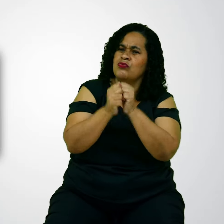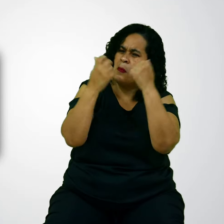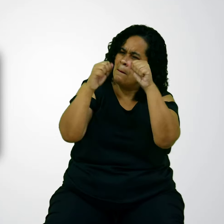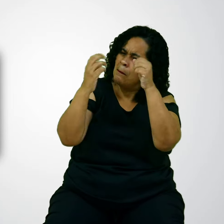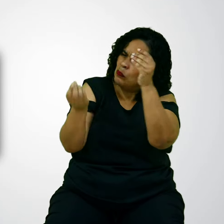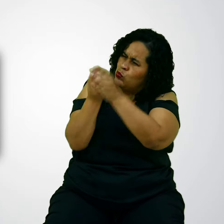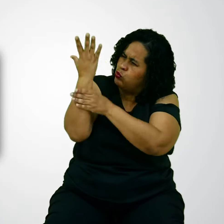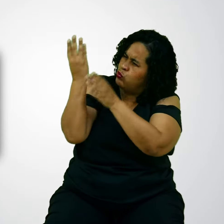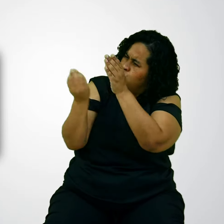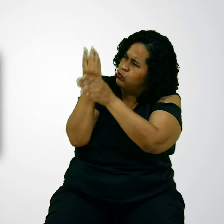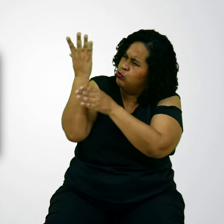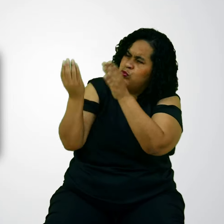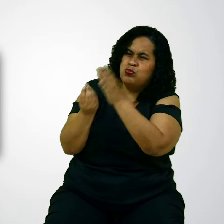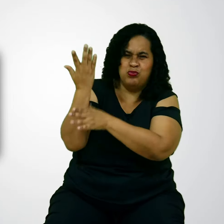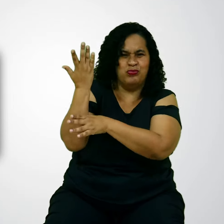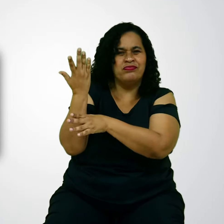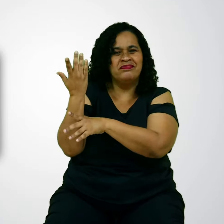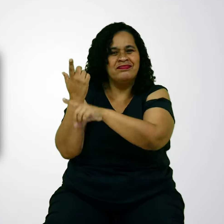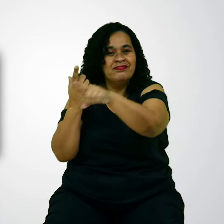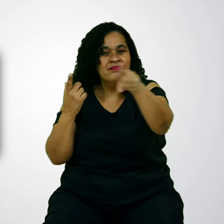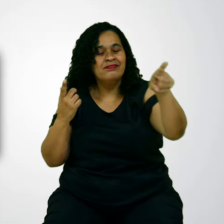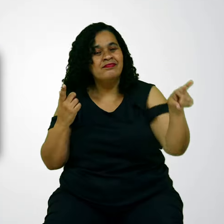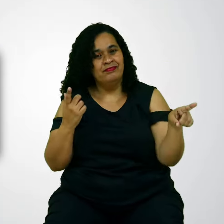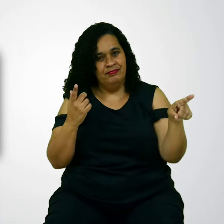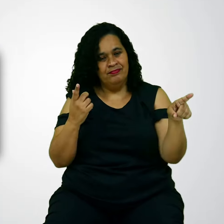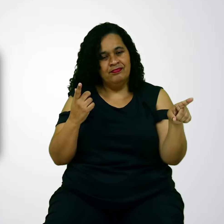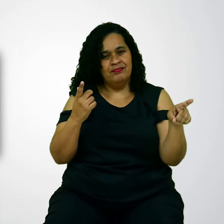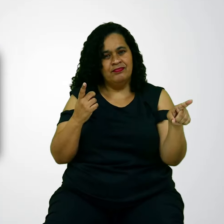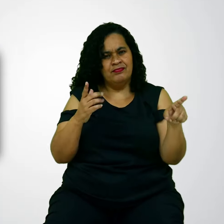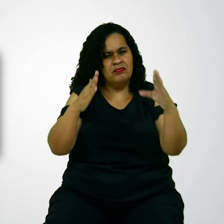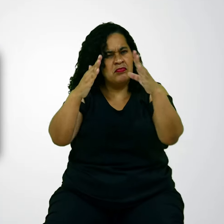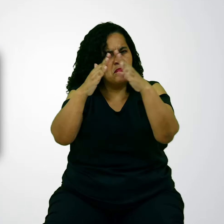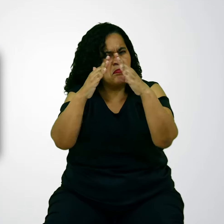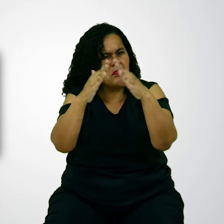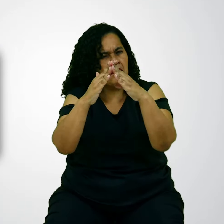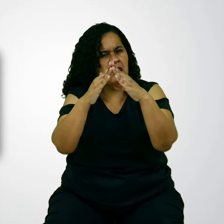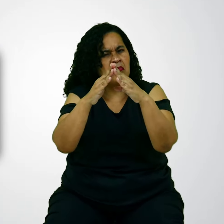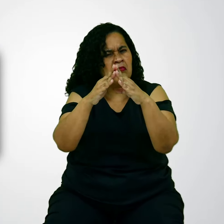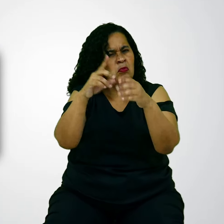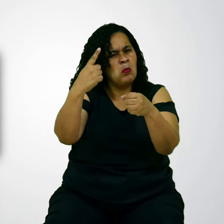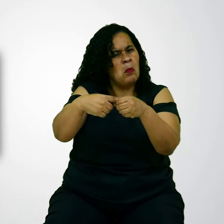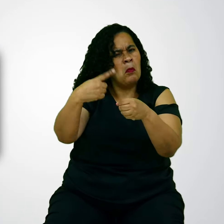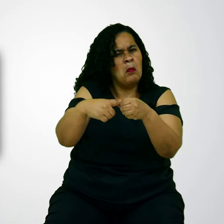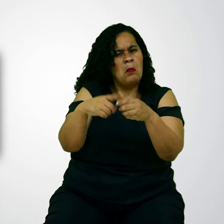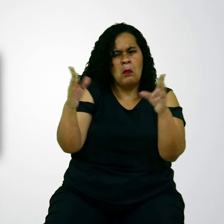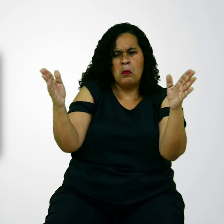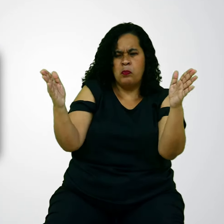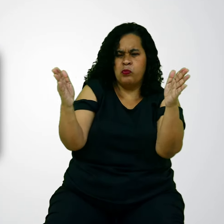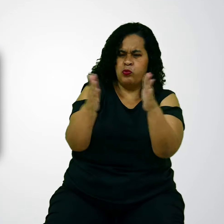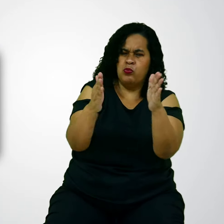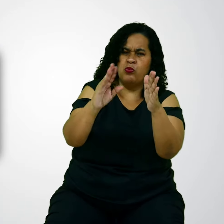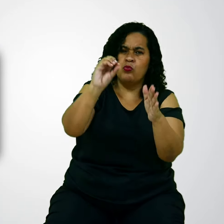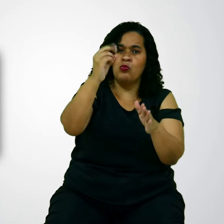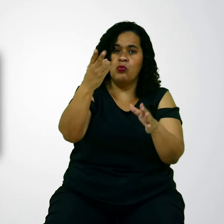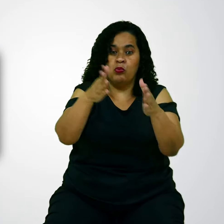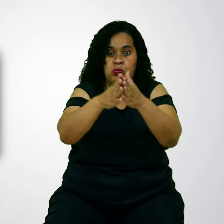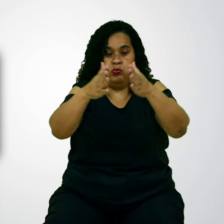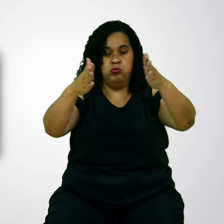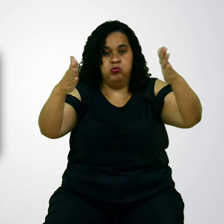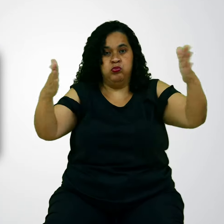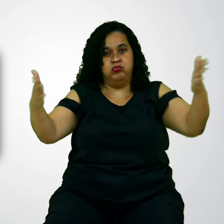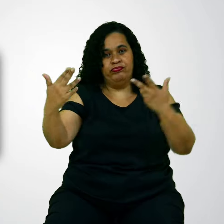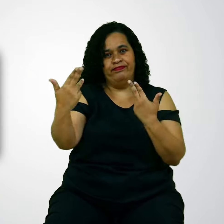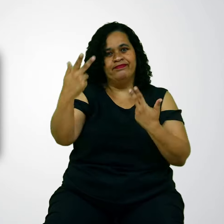se você mora num pequeno povoado, uma cidade média, uma cidade grande como São Paulo, você precisa amar a